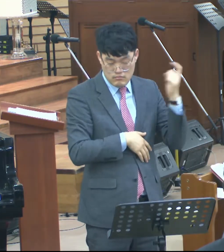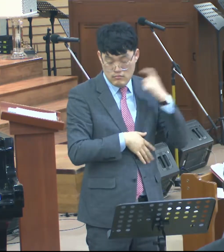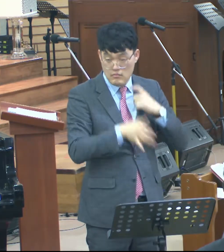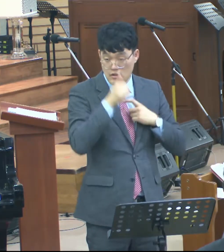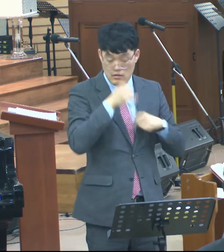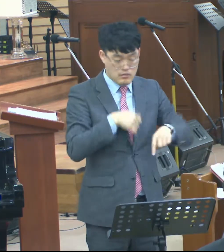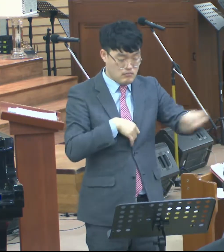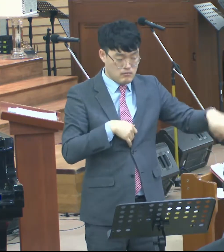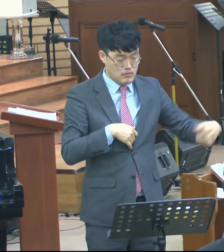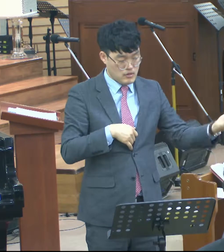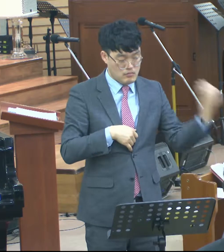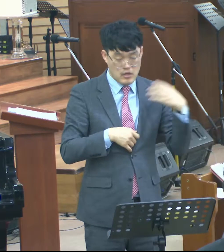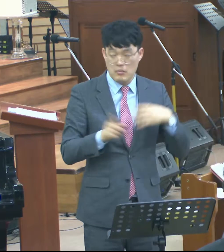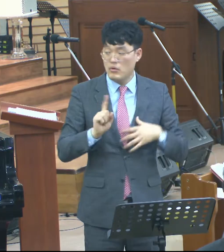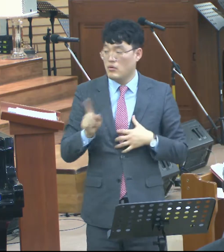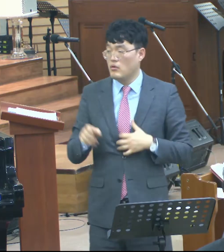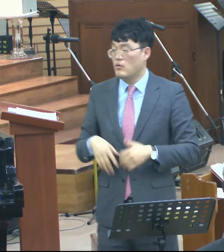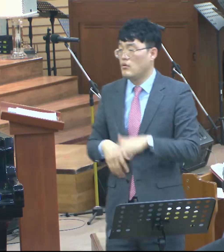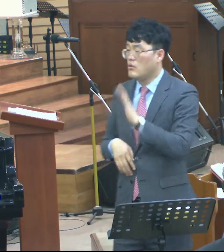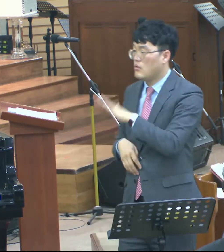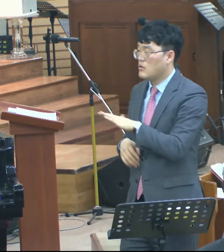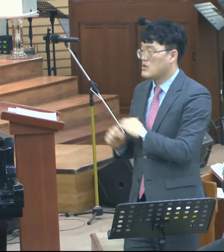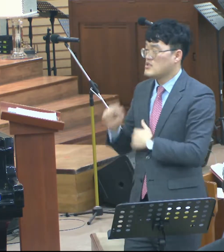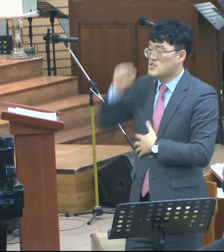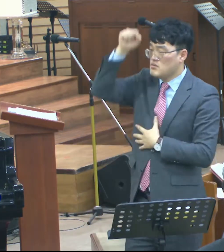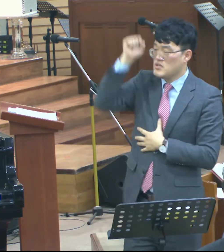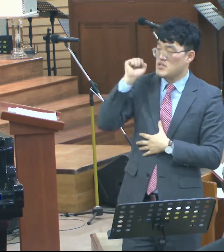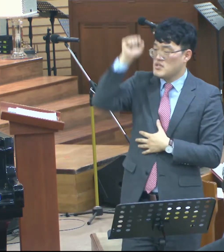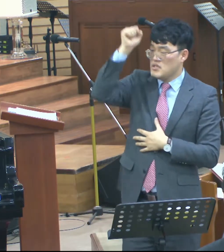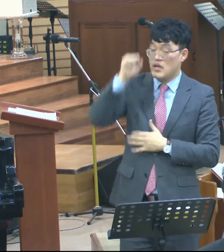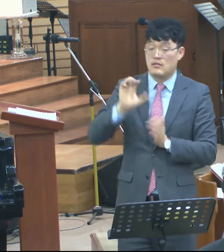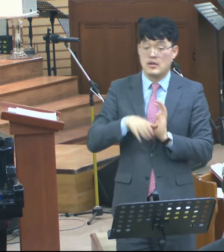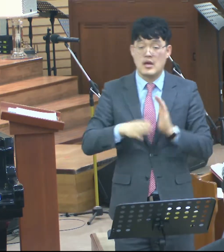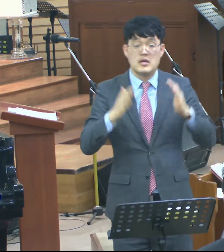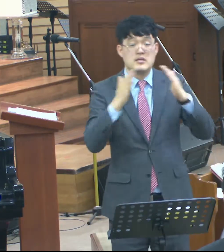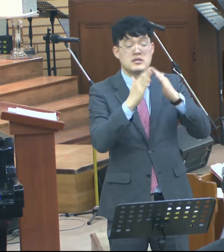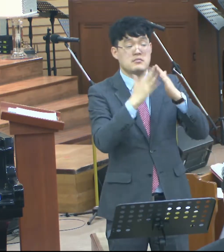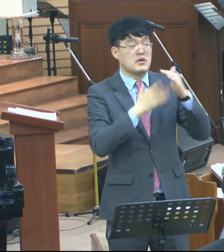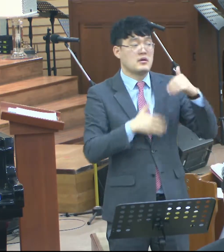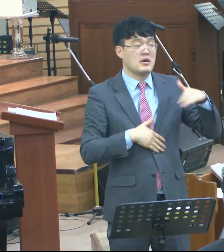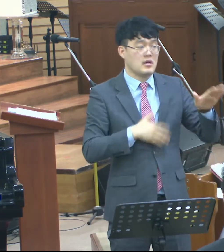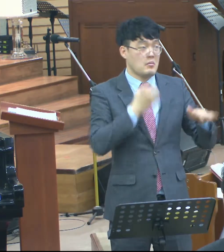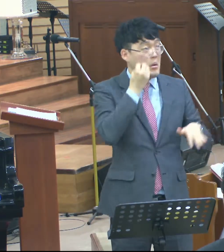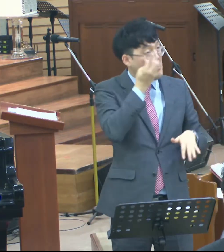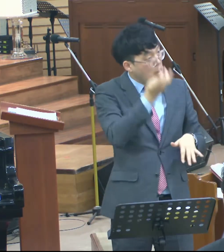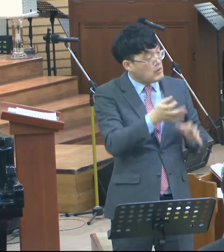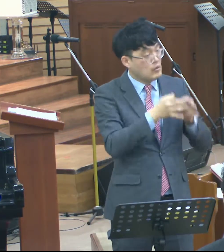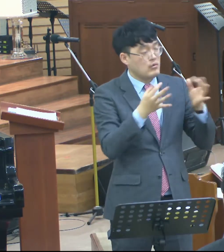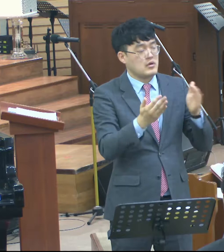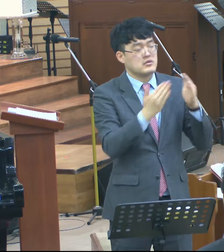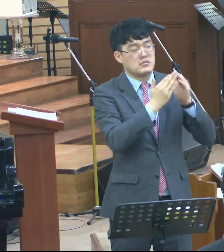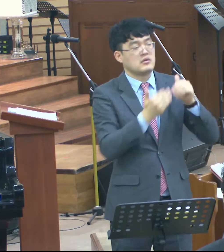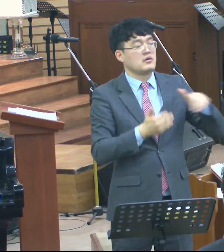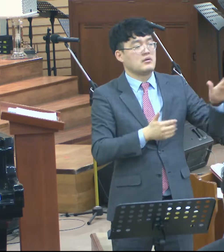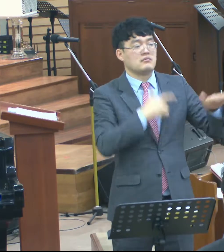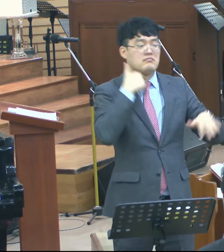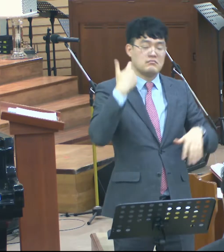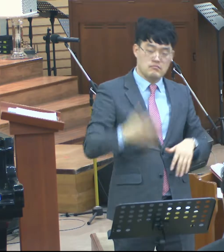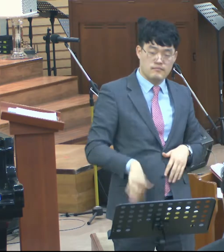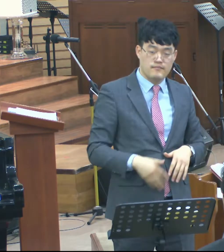들었어요. 시위하느라 집에 가본 적이 없는 거예요. 몇 달 동안. 시위하느라 애들을 만난